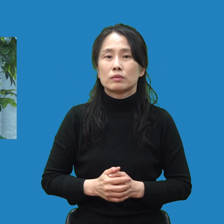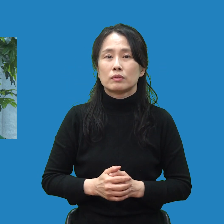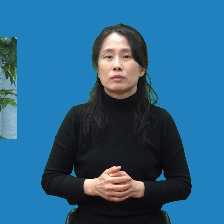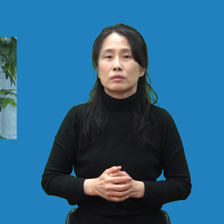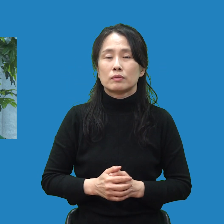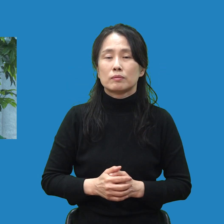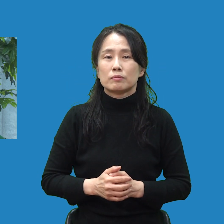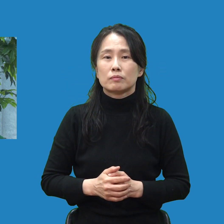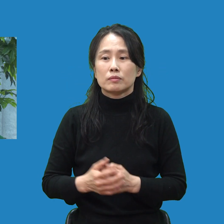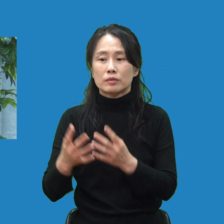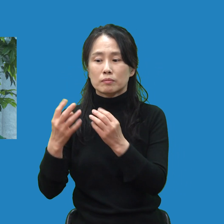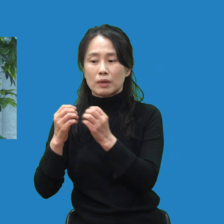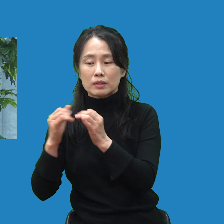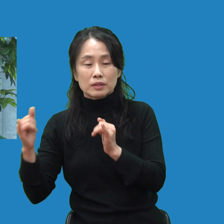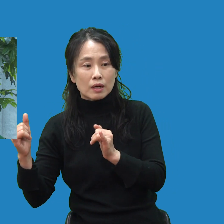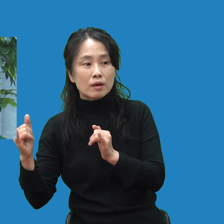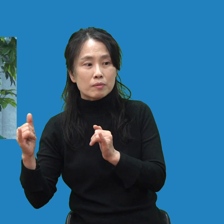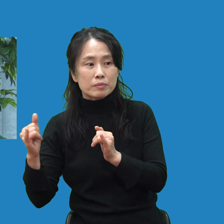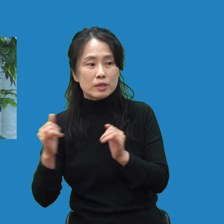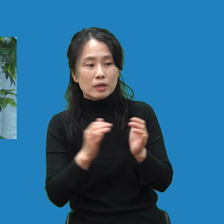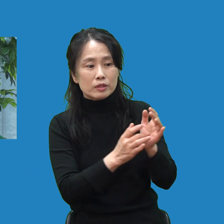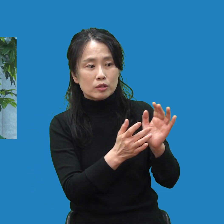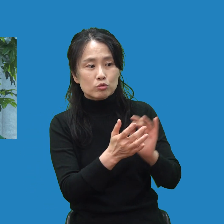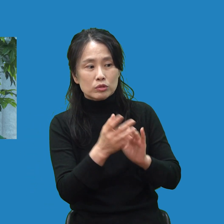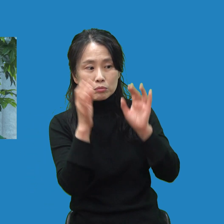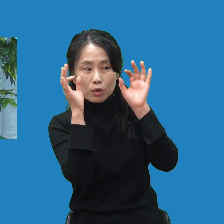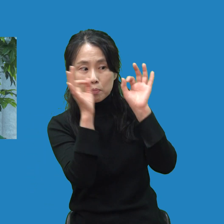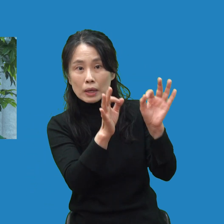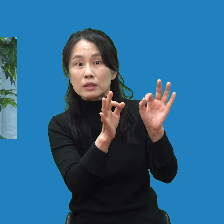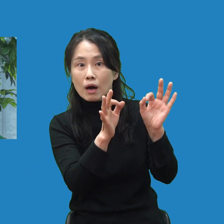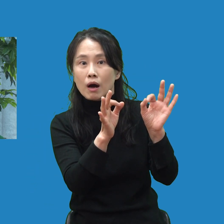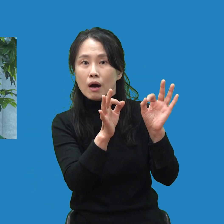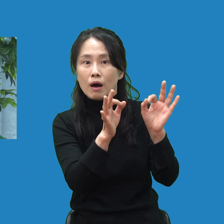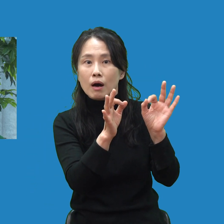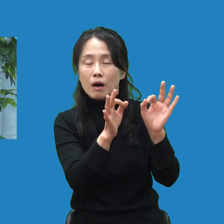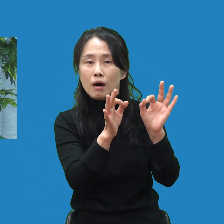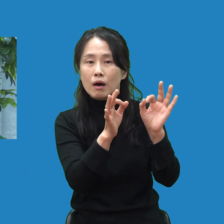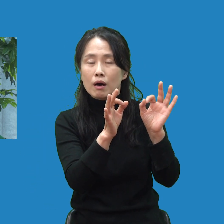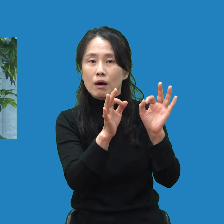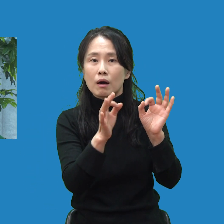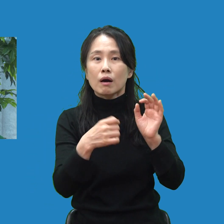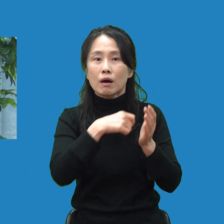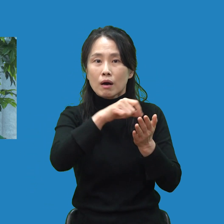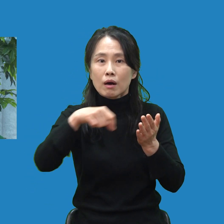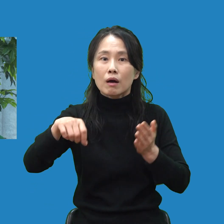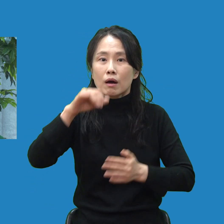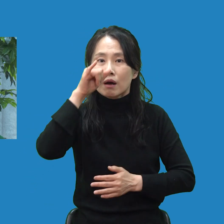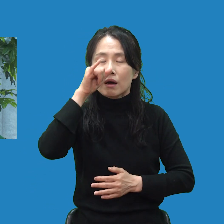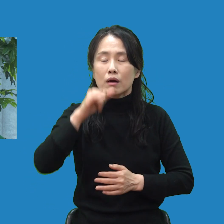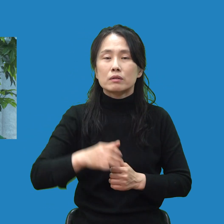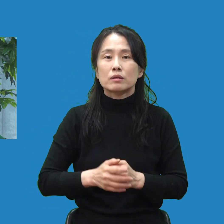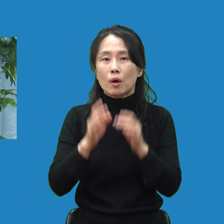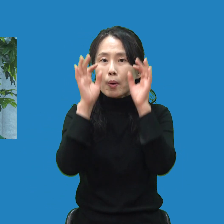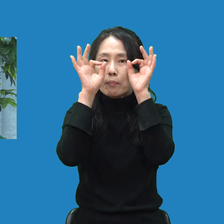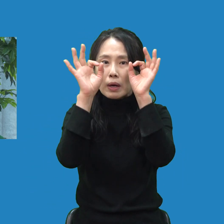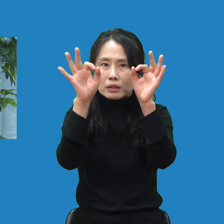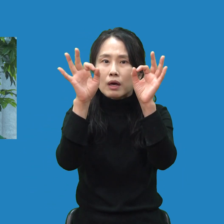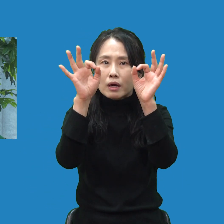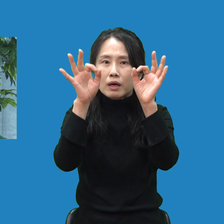마가는 무리가 예수님을 보는 눈을 가진 자라는 것을 주목하고 있어요.